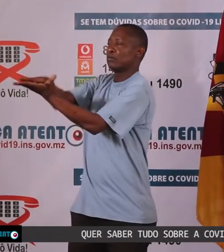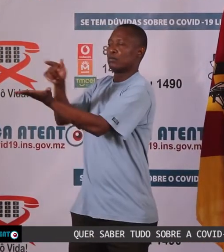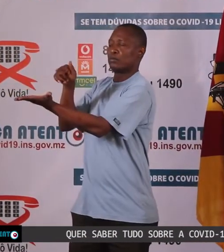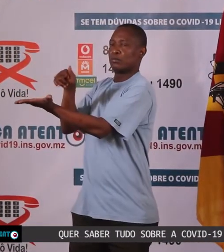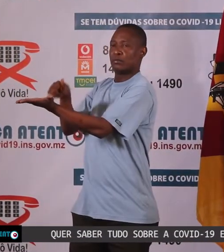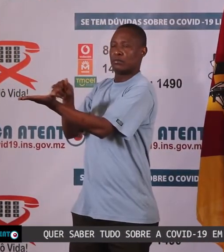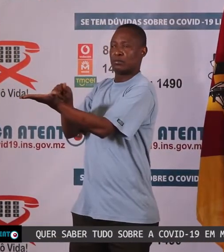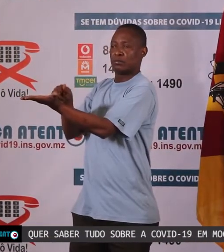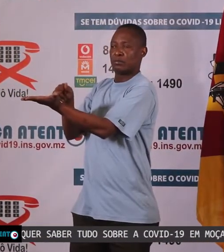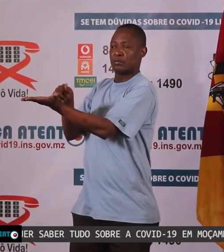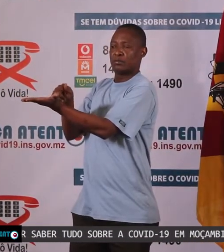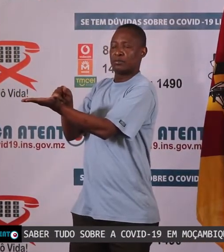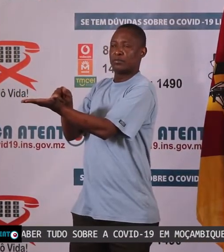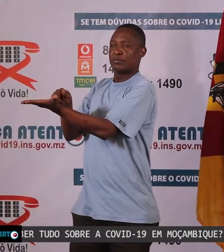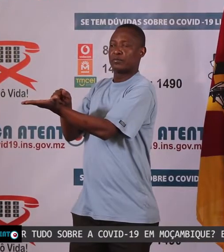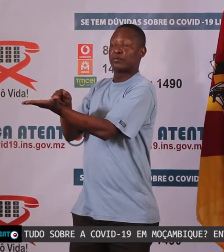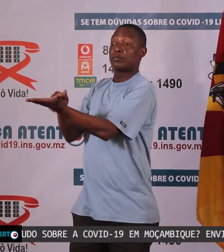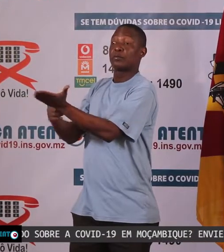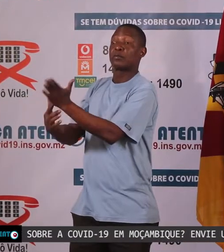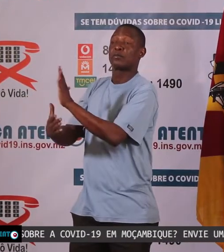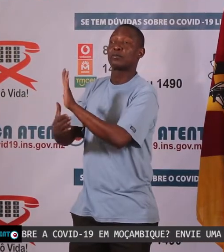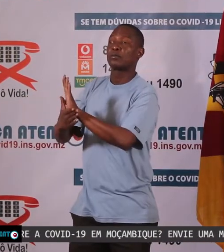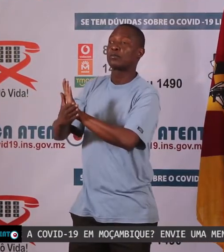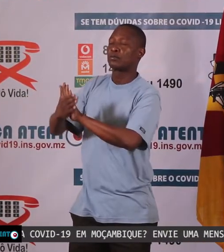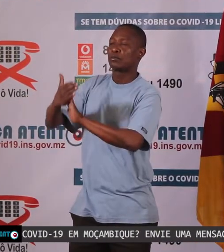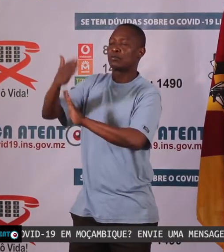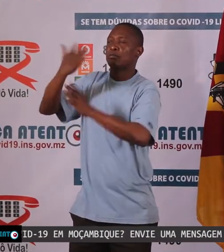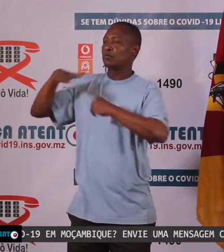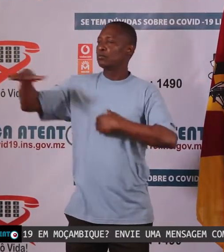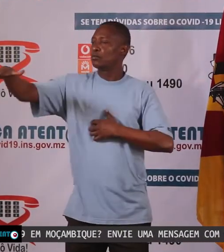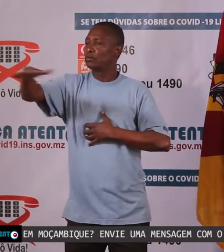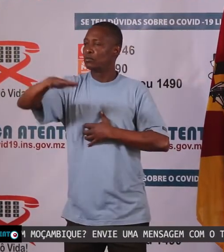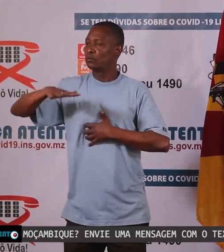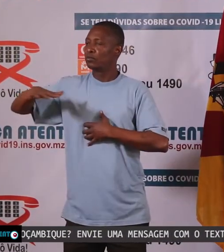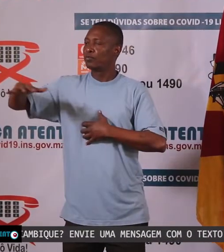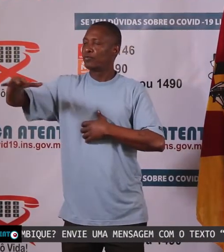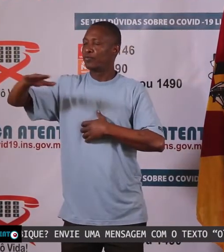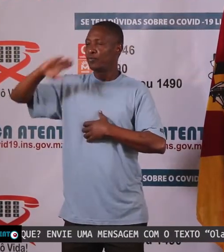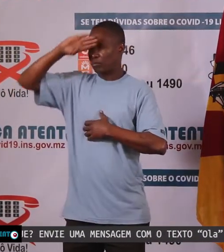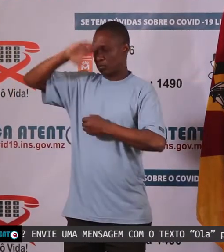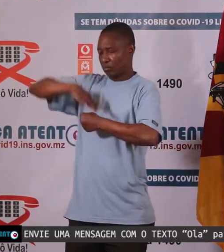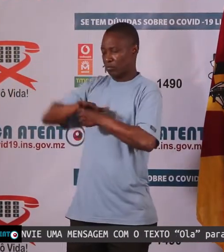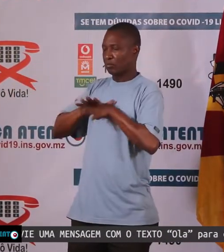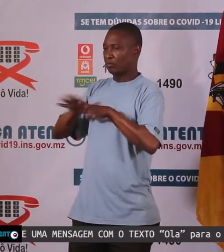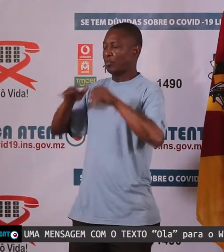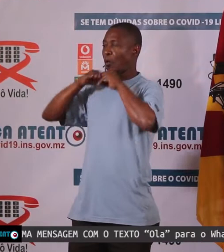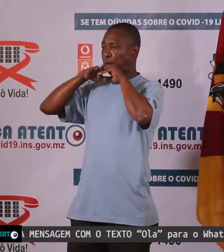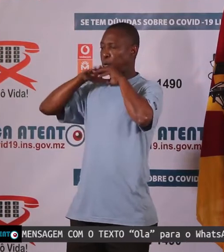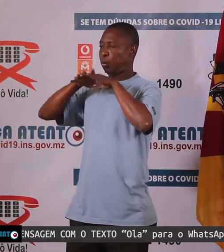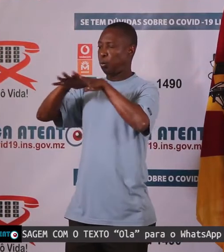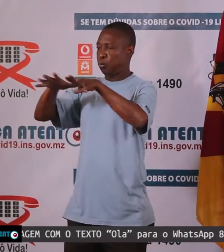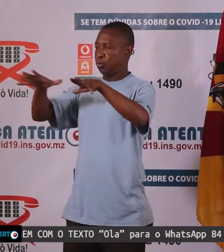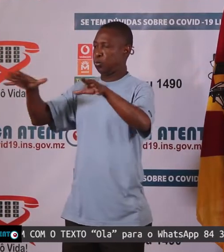a transitar para o padrão da transmissão comunitária. Com vista